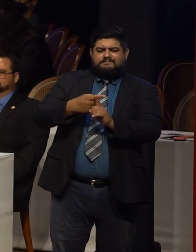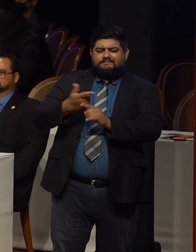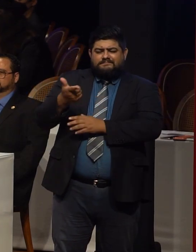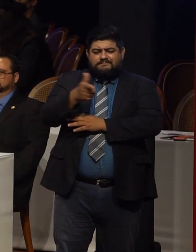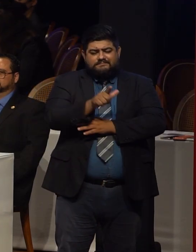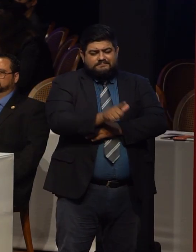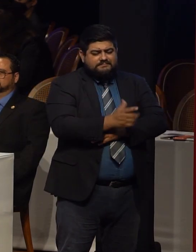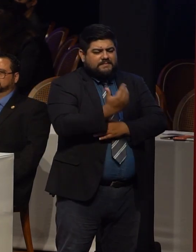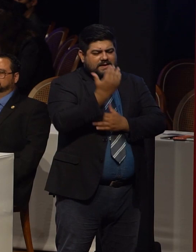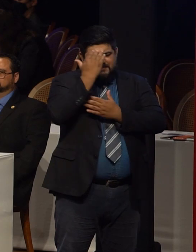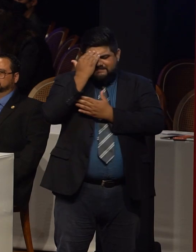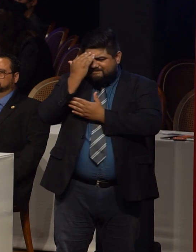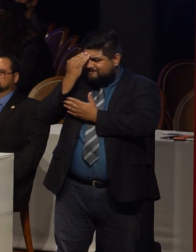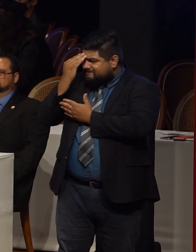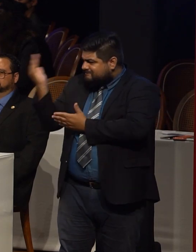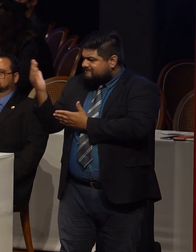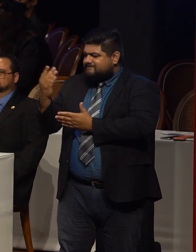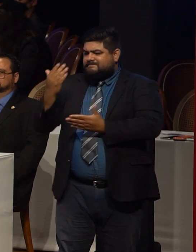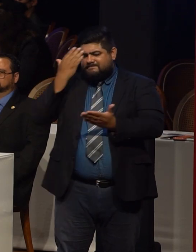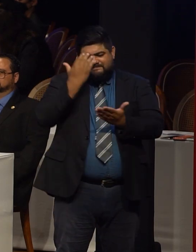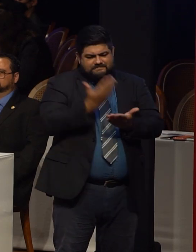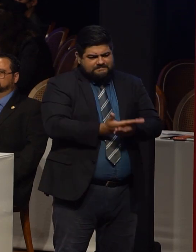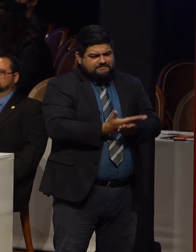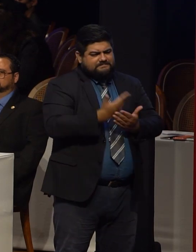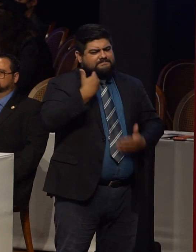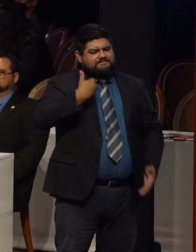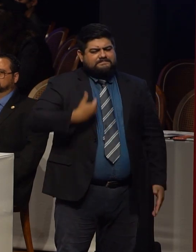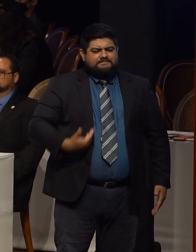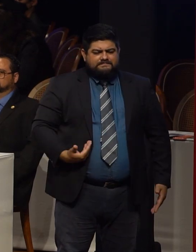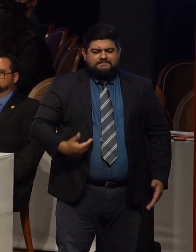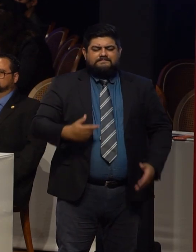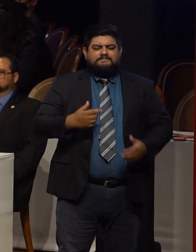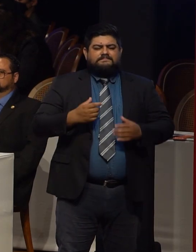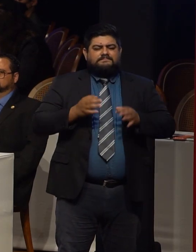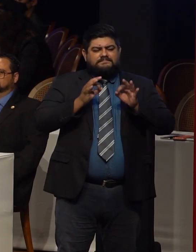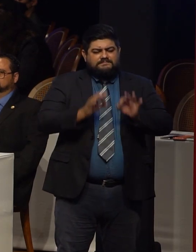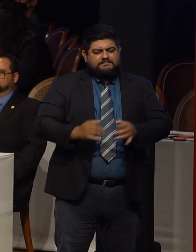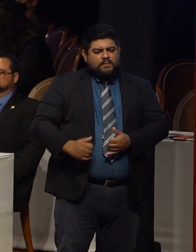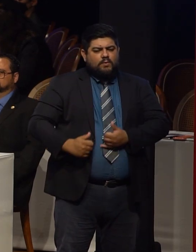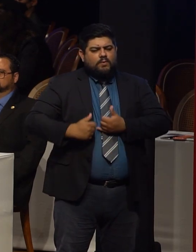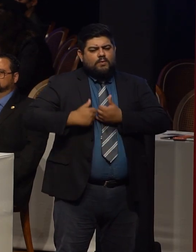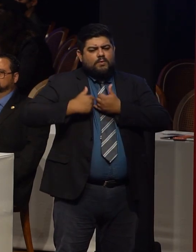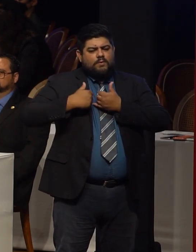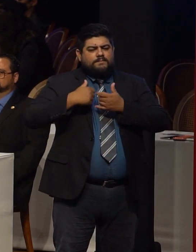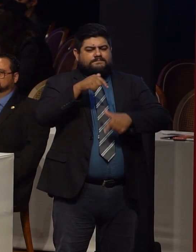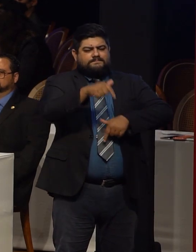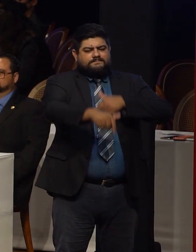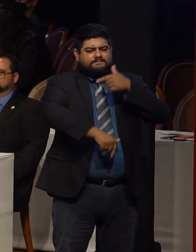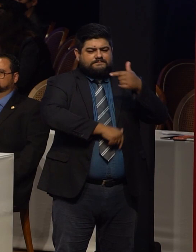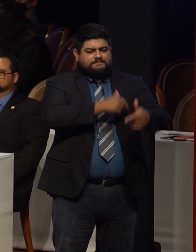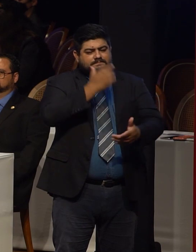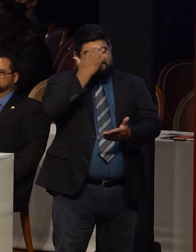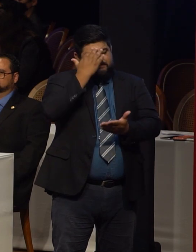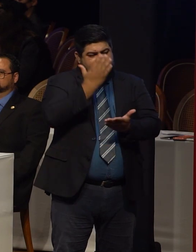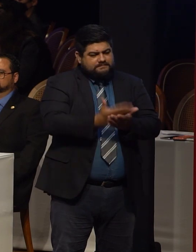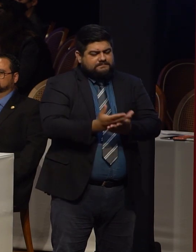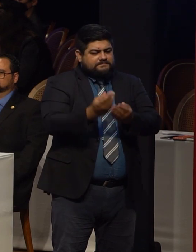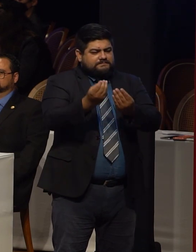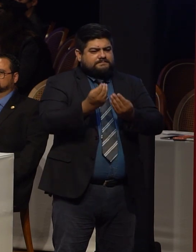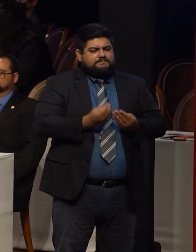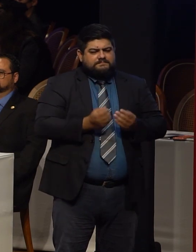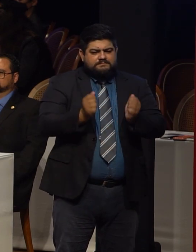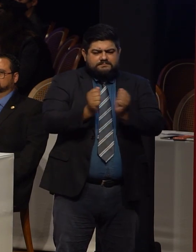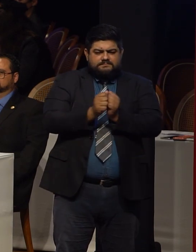quero agradecer a confiança do governador, espero, né, honrar com o trabalho e a confiança depositada junto com o